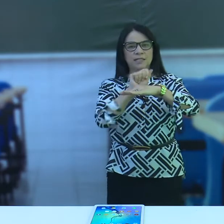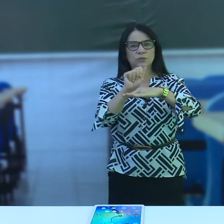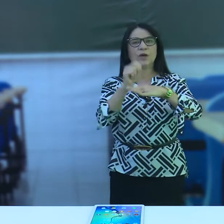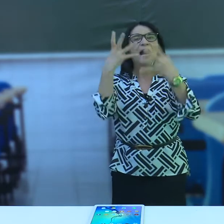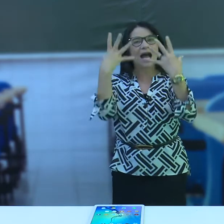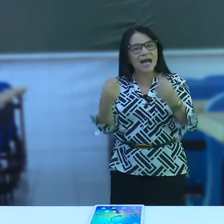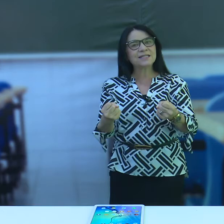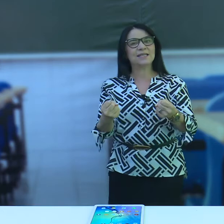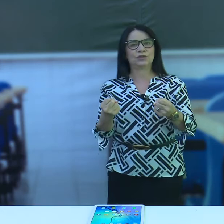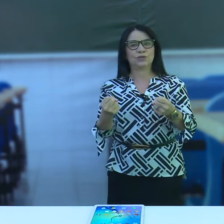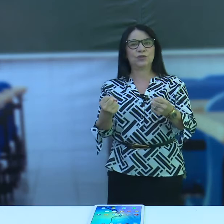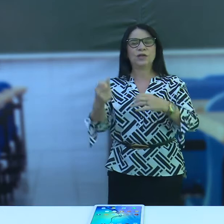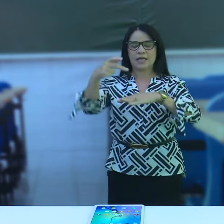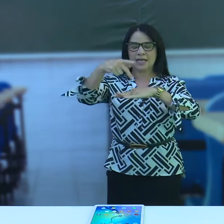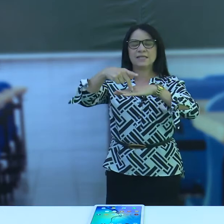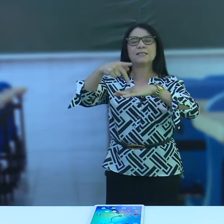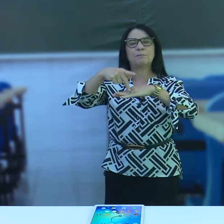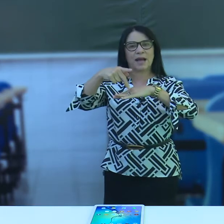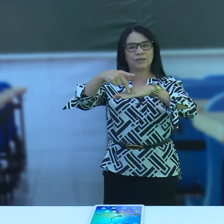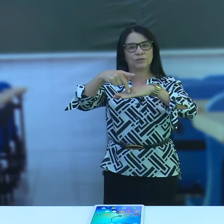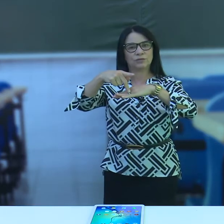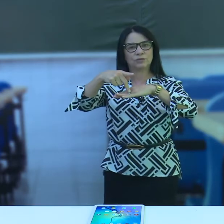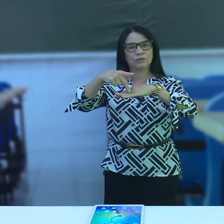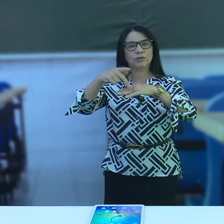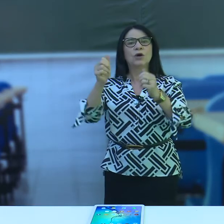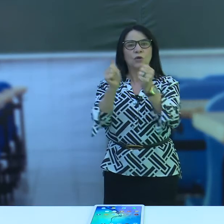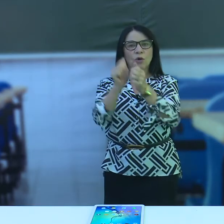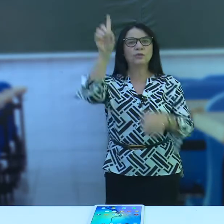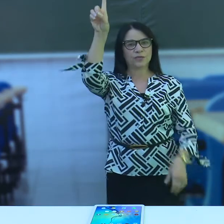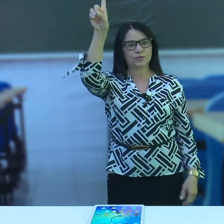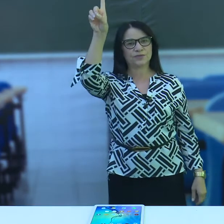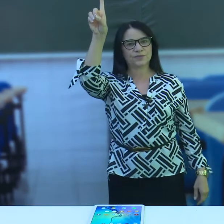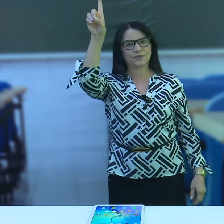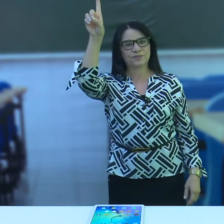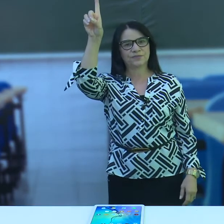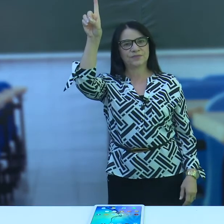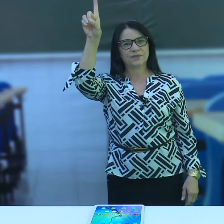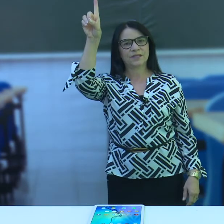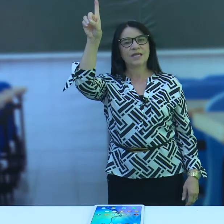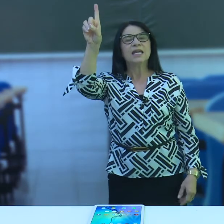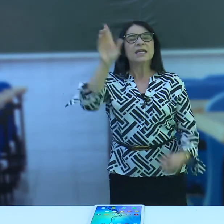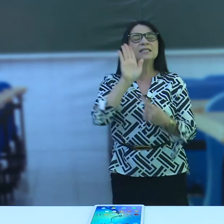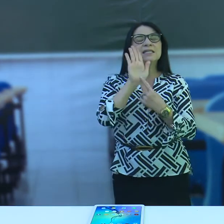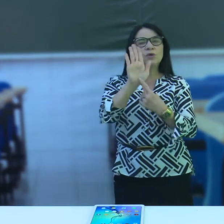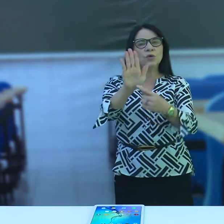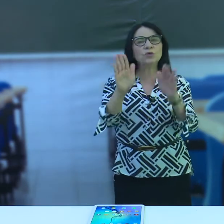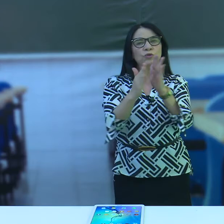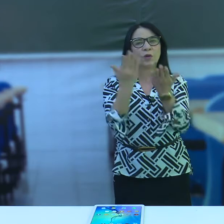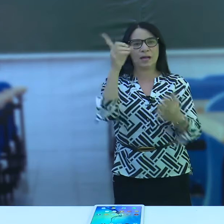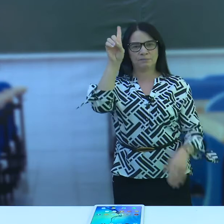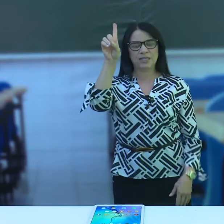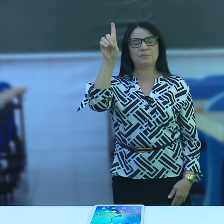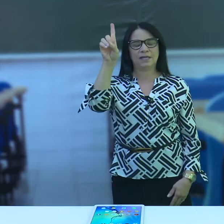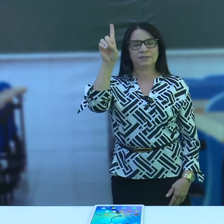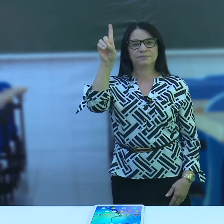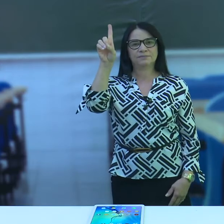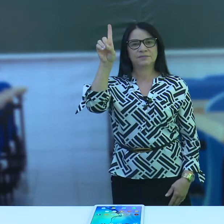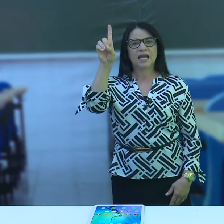Abraão aceitou esse pacto com Deus. E segundo a Bíblia,